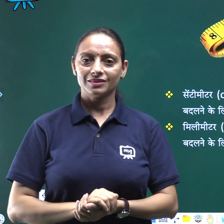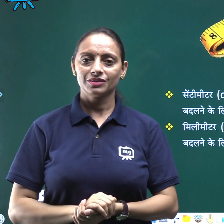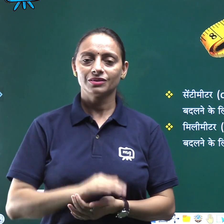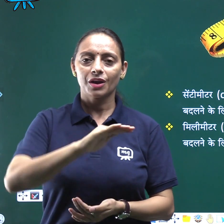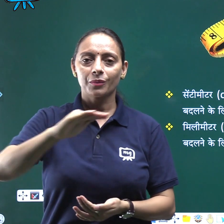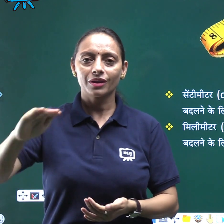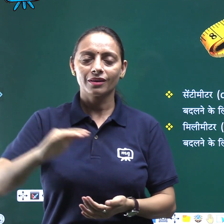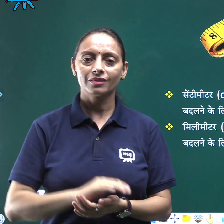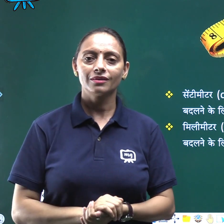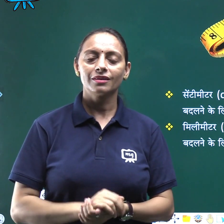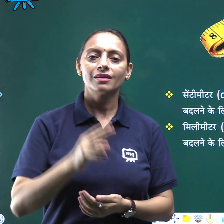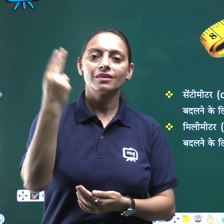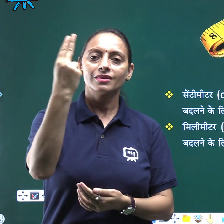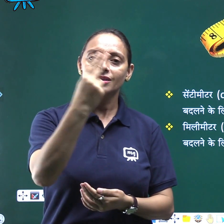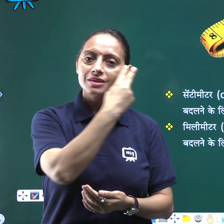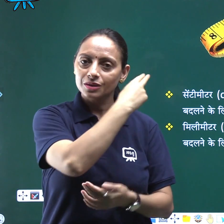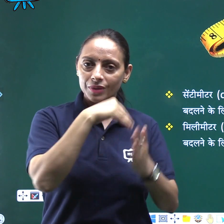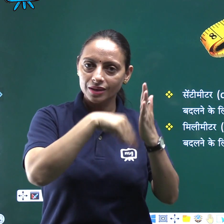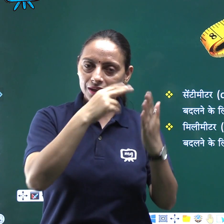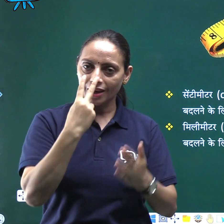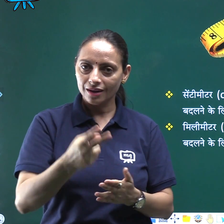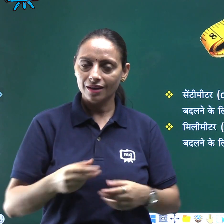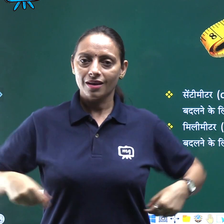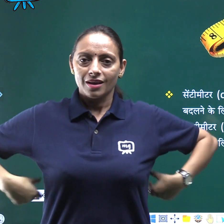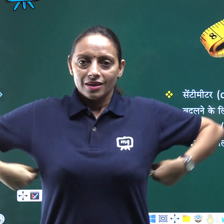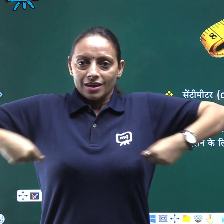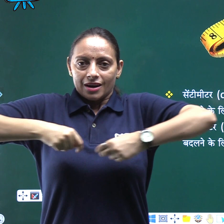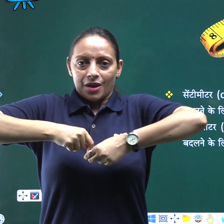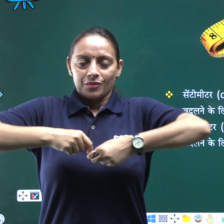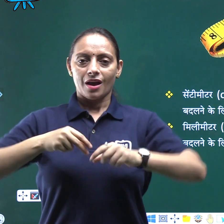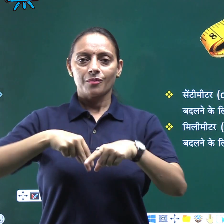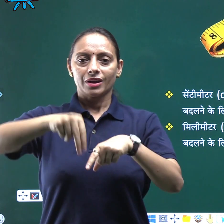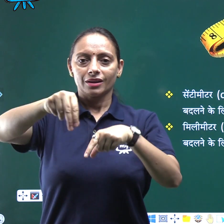देखो बच्चों चित्र में दिख रहा है इंच टेप?